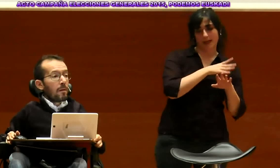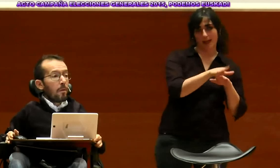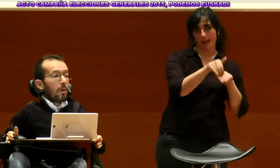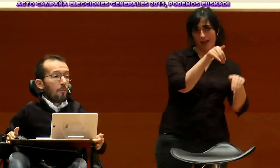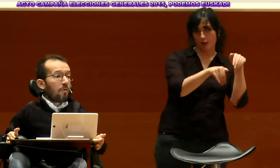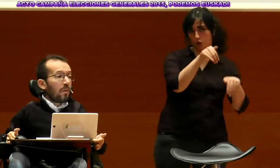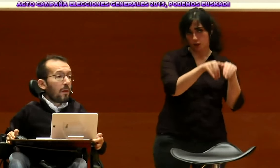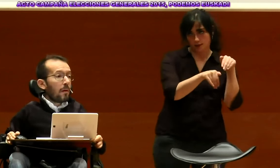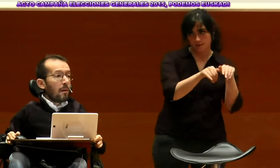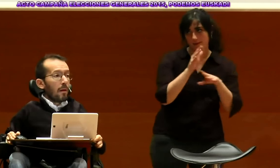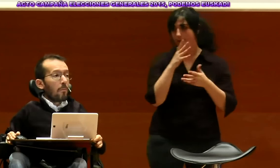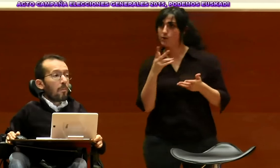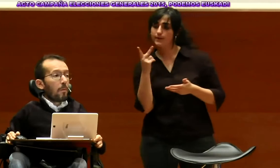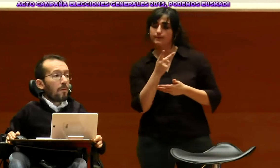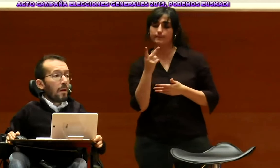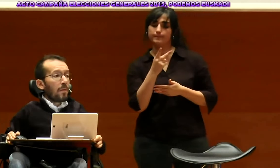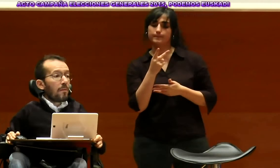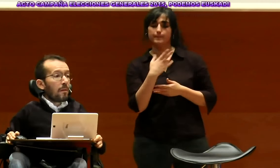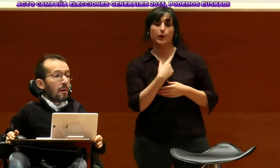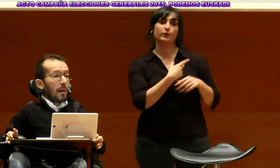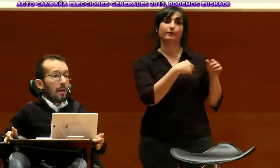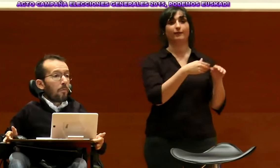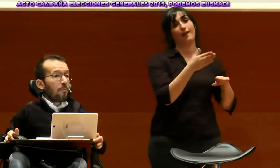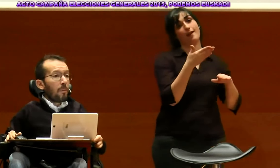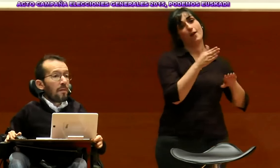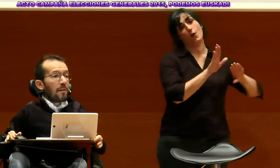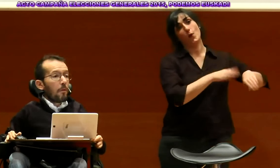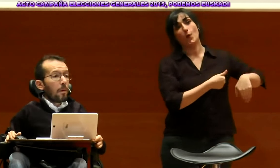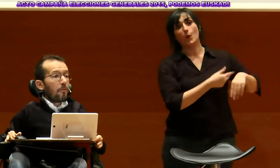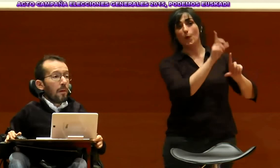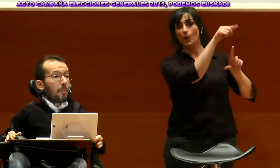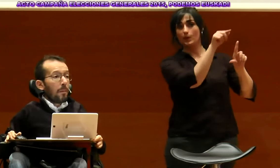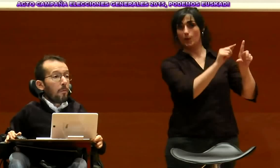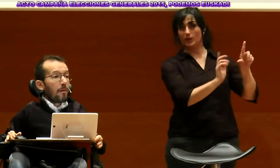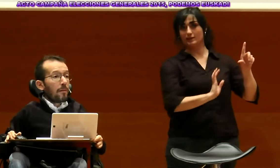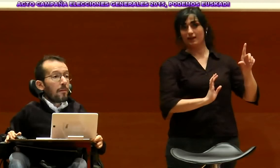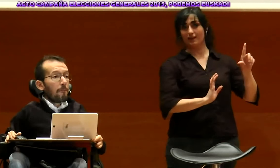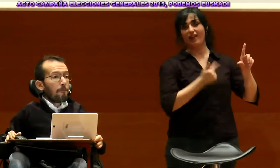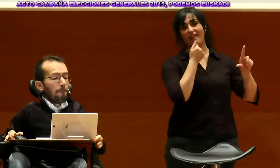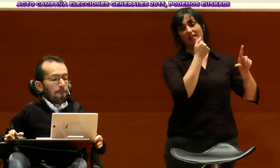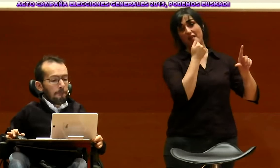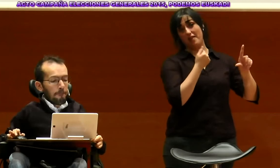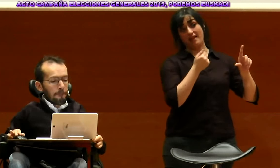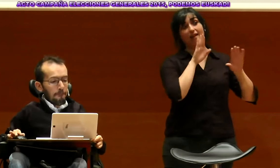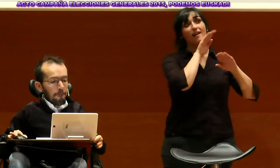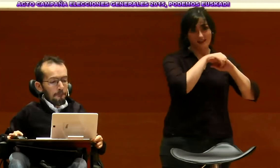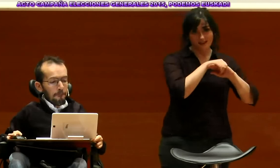autonómicas, lo que nos dice la última encuesta del CIS es que el próximo presidente del gobierno se llama Pablo Iglesias.